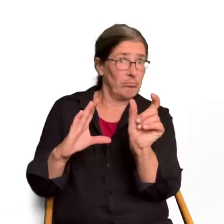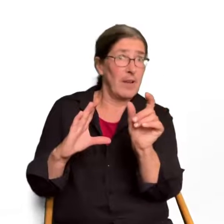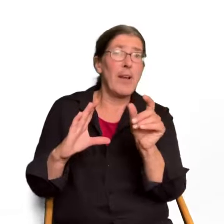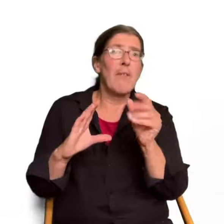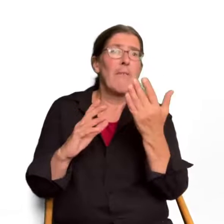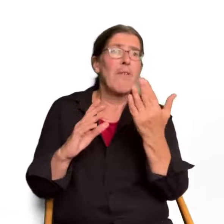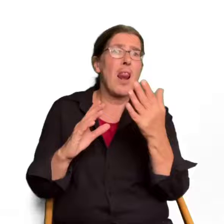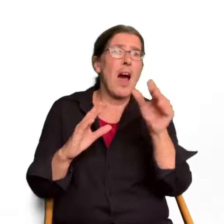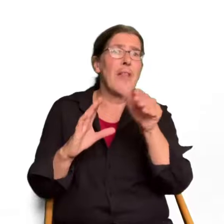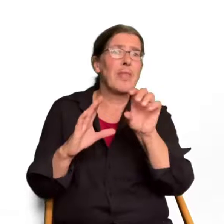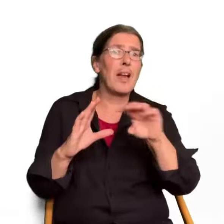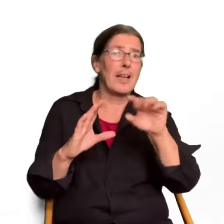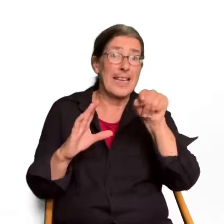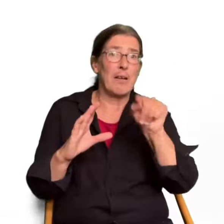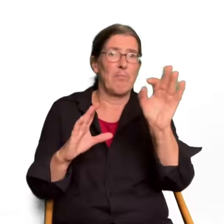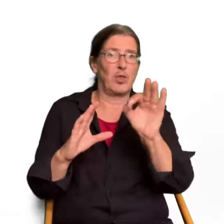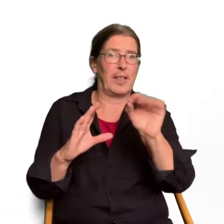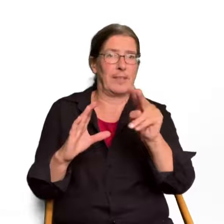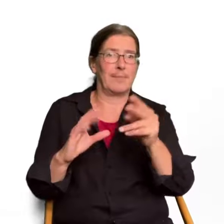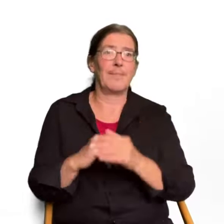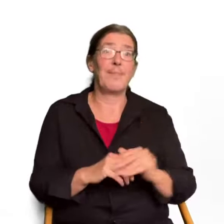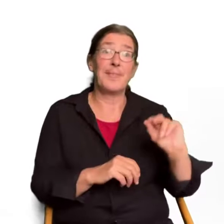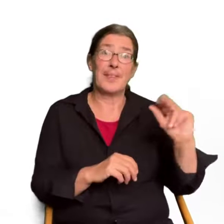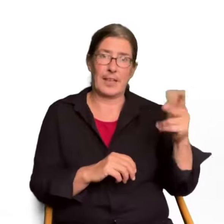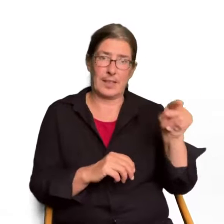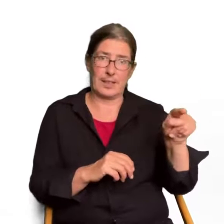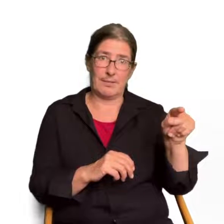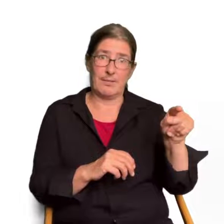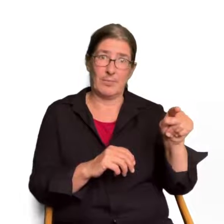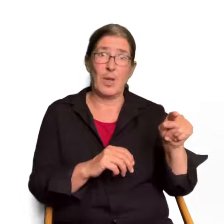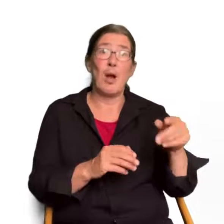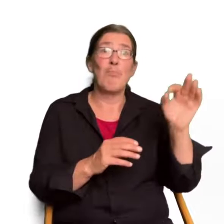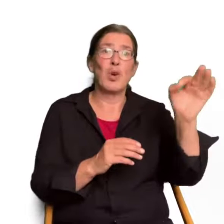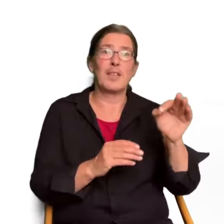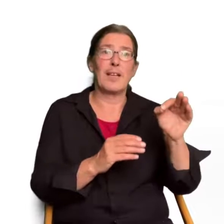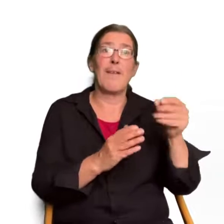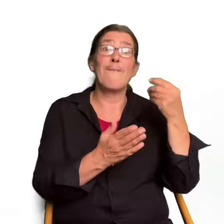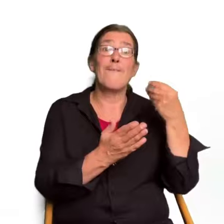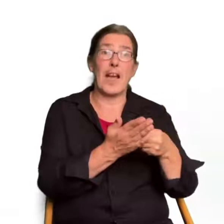in Prozent die dritte Größe ist der Prozentwert